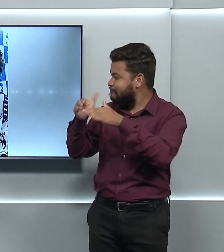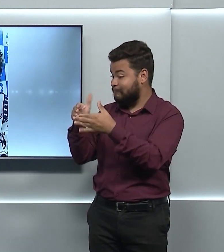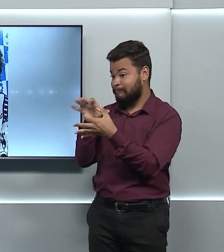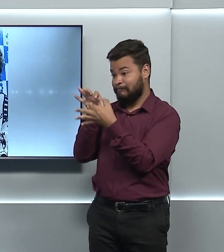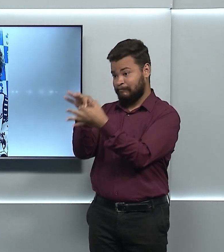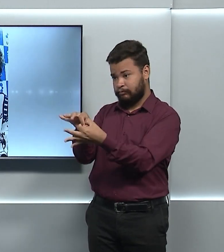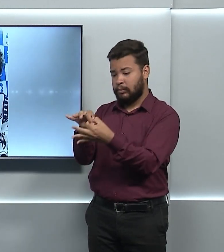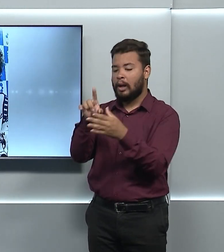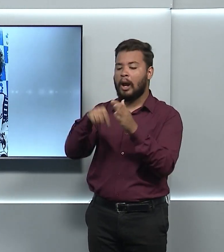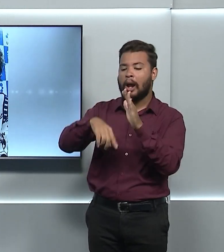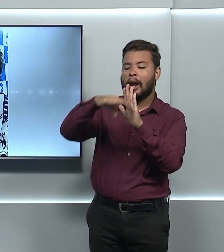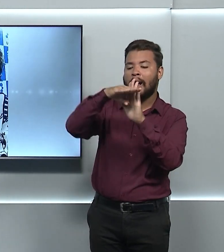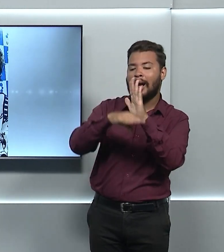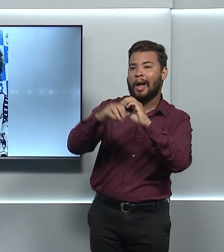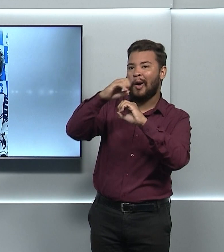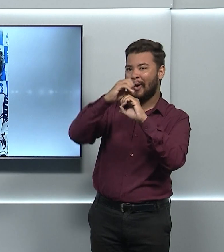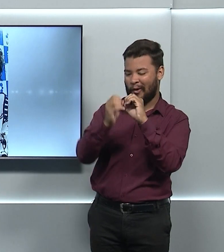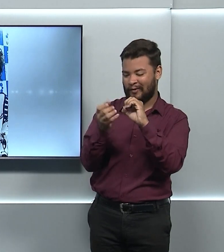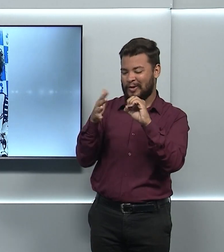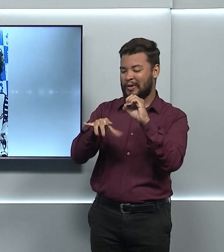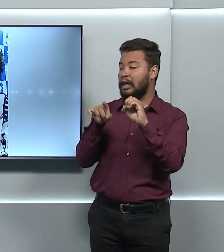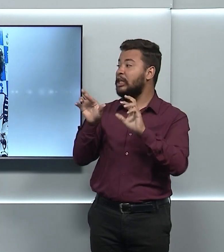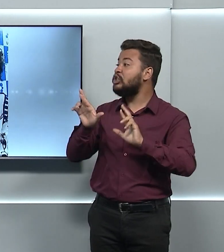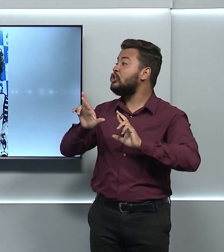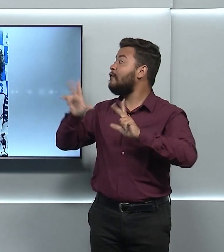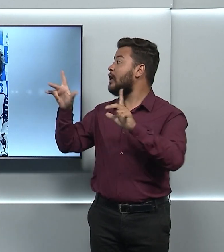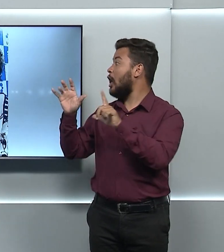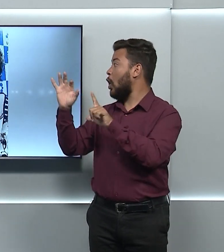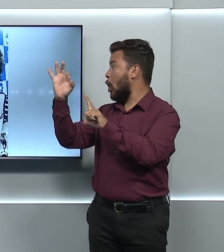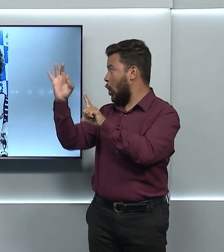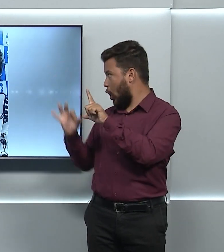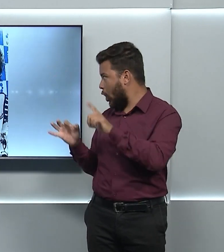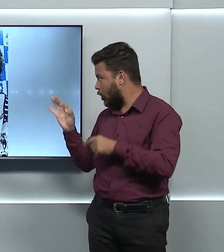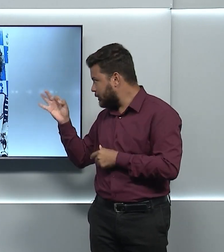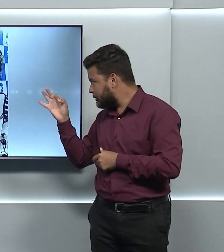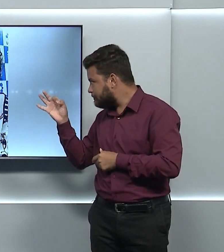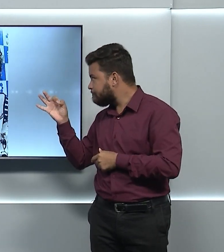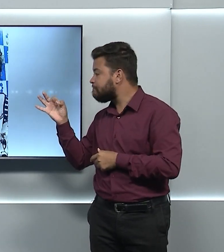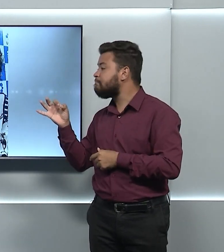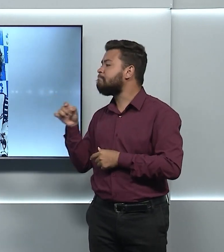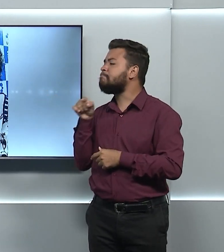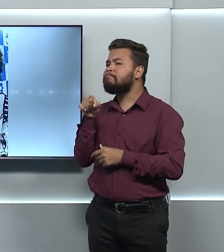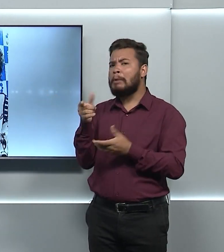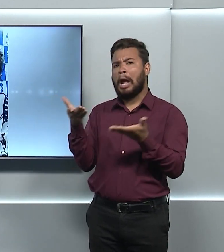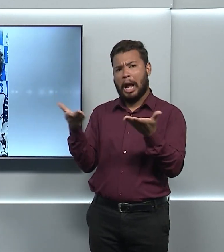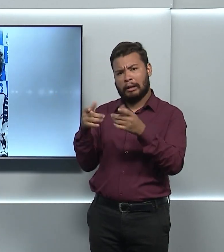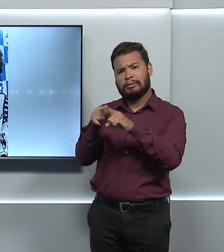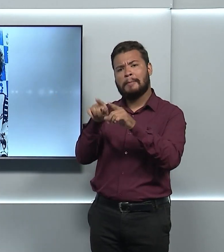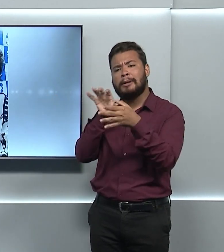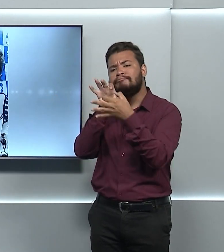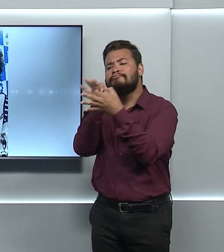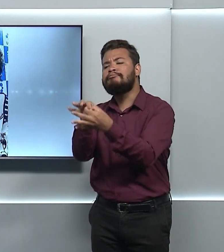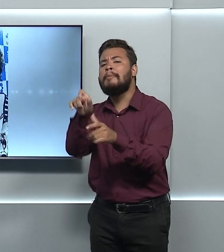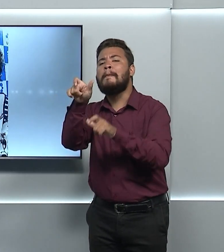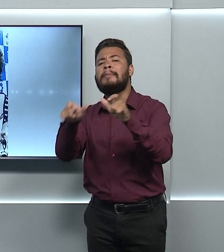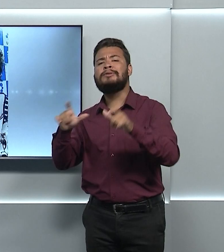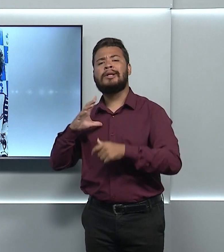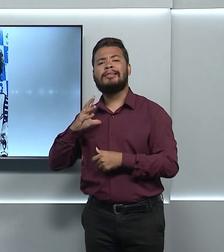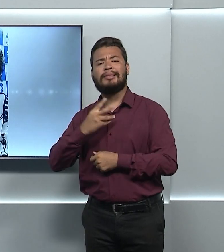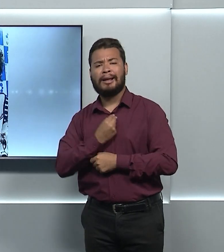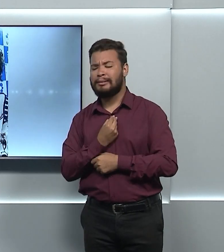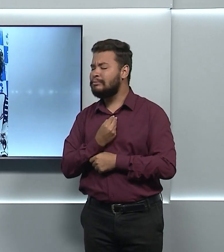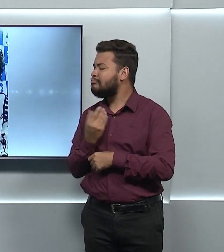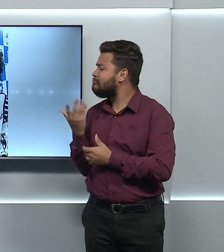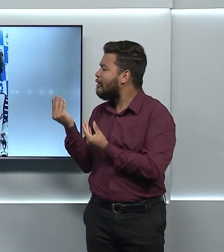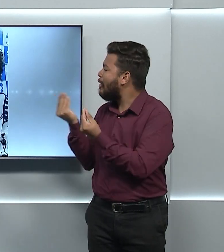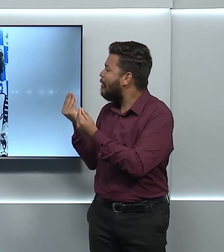no programa UFG Inclui, que é um programa diferente das cotas gerais, né, da universidade, agora também inclui pessoas trans.